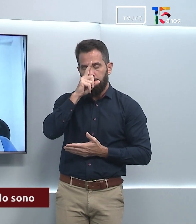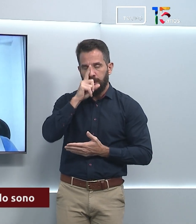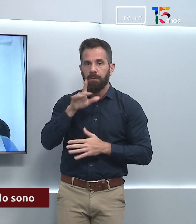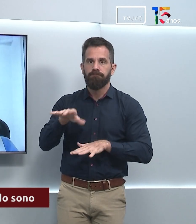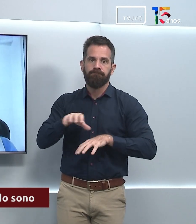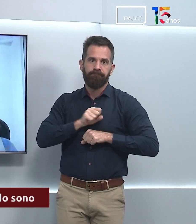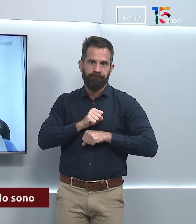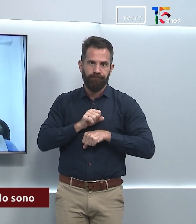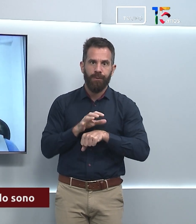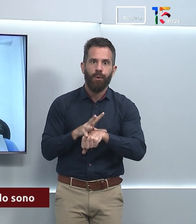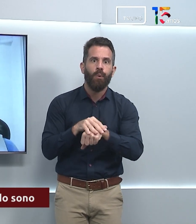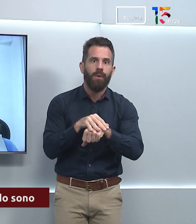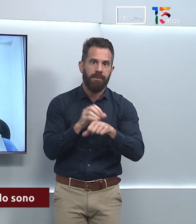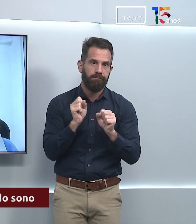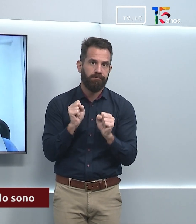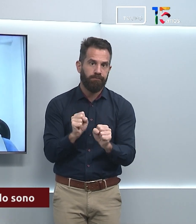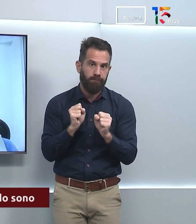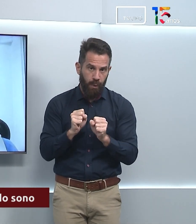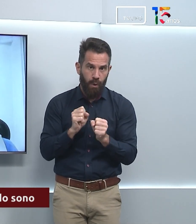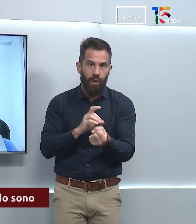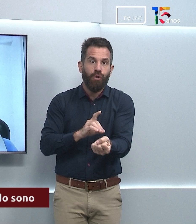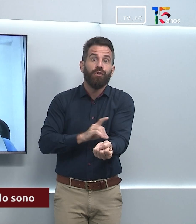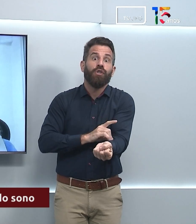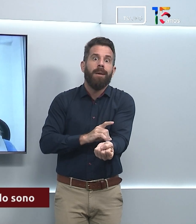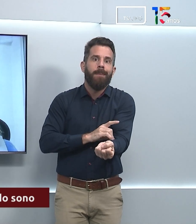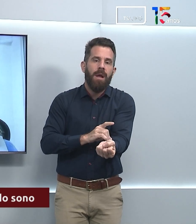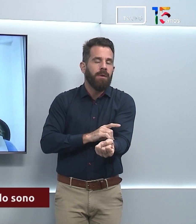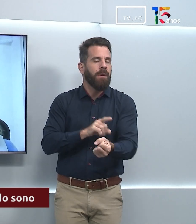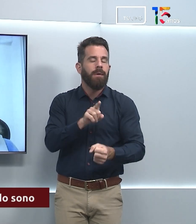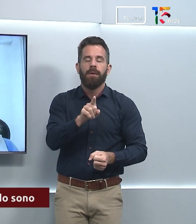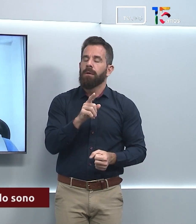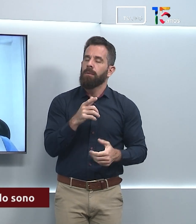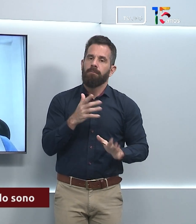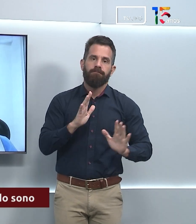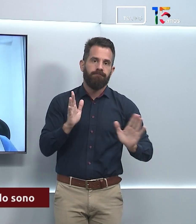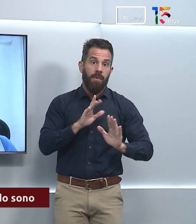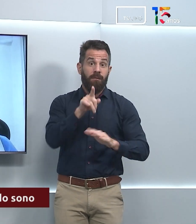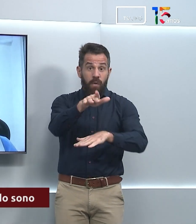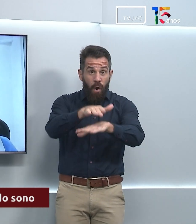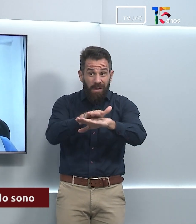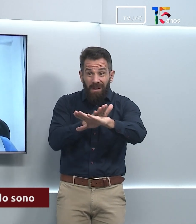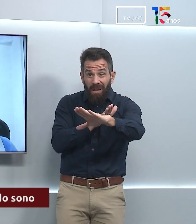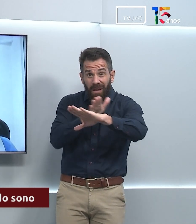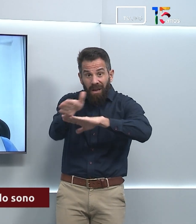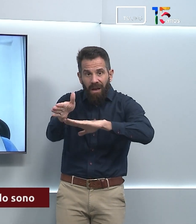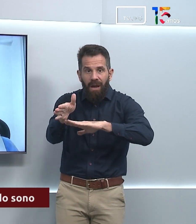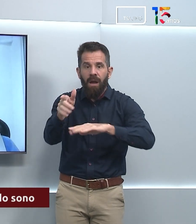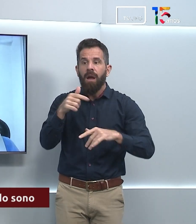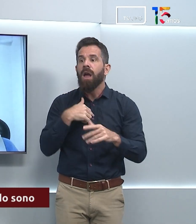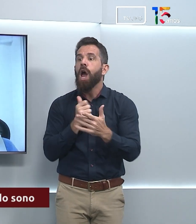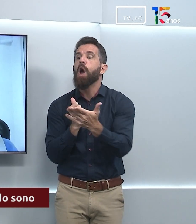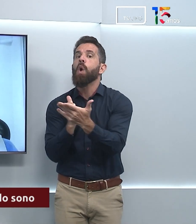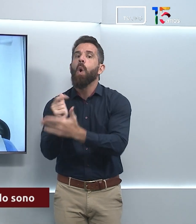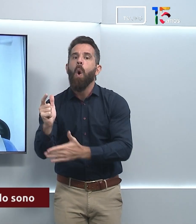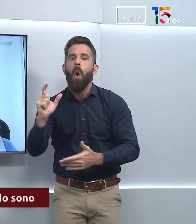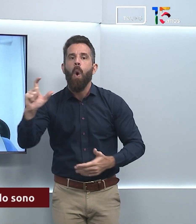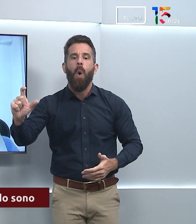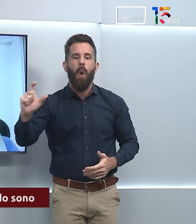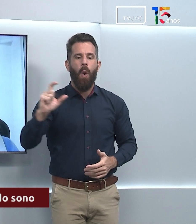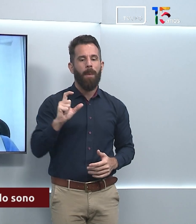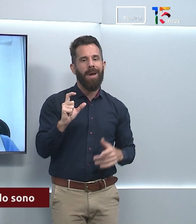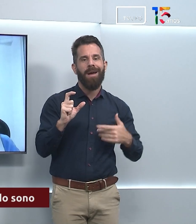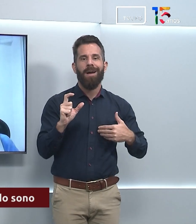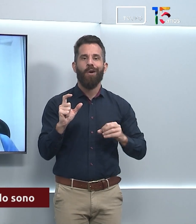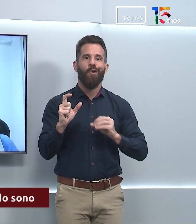Então, não é recomendável que você vá por sua conta lá na farmácia, escolhe aquela que está mais bonitinha, compra e leva para casa.